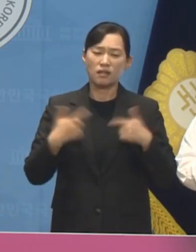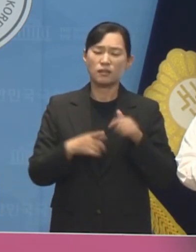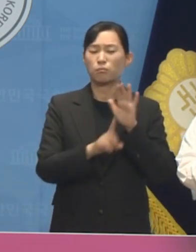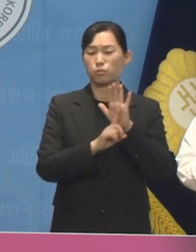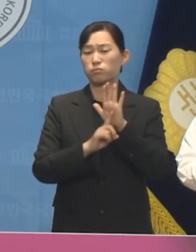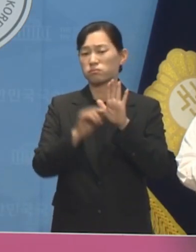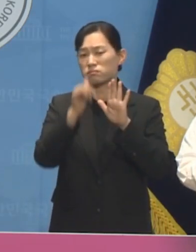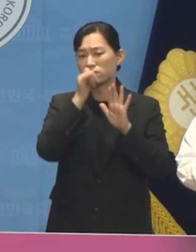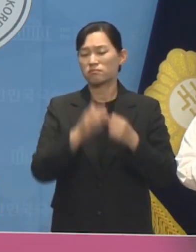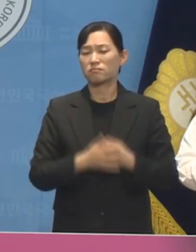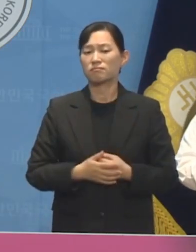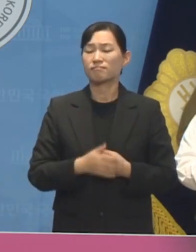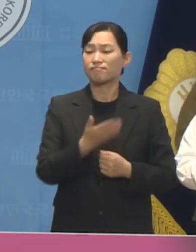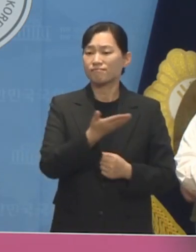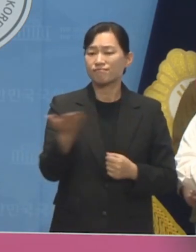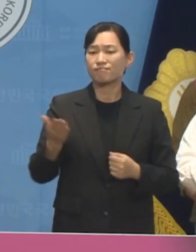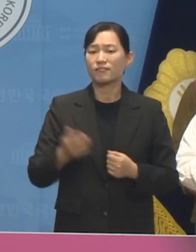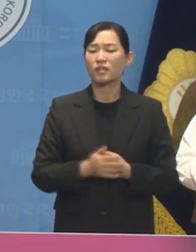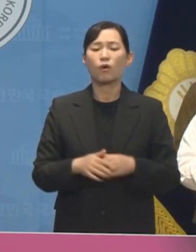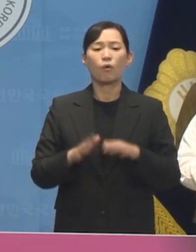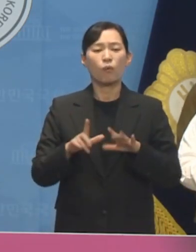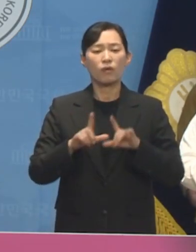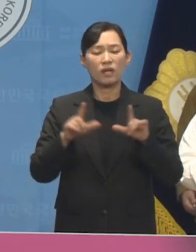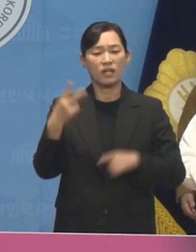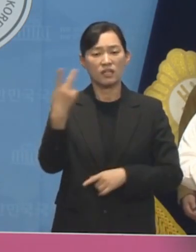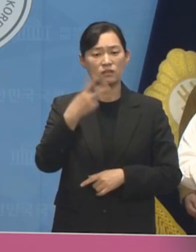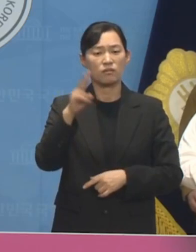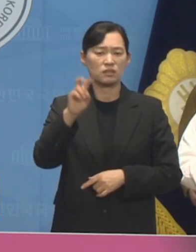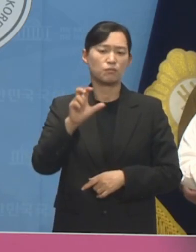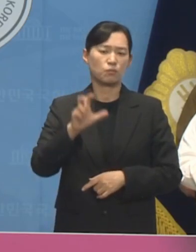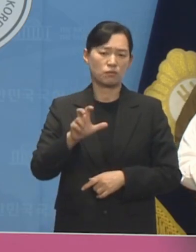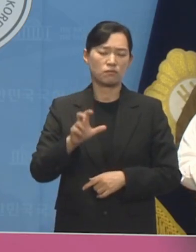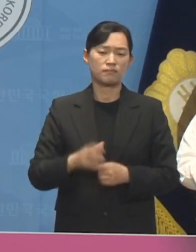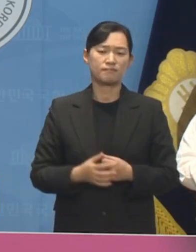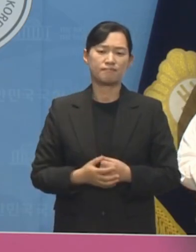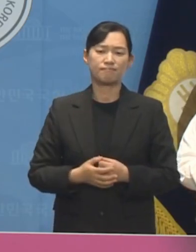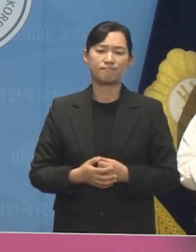나옵니다. 여러분, 올해 2025년입니다.